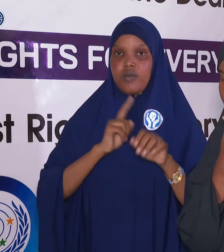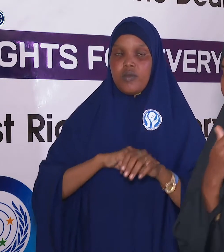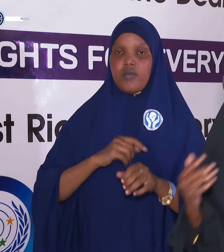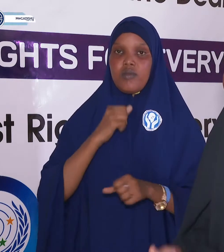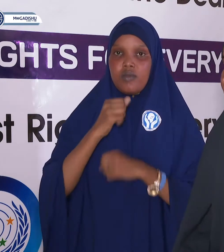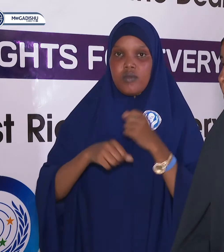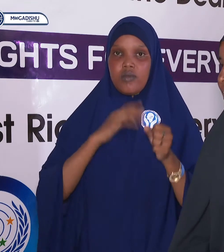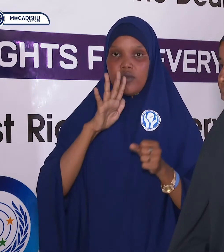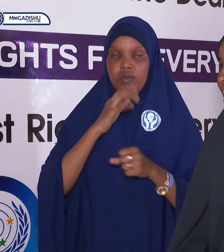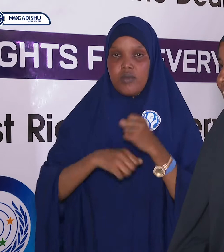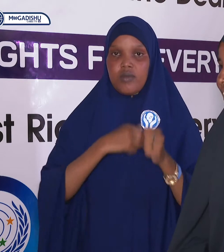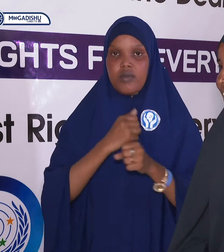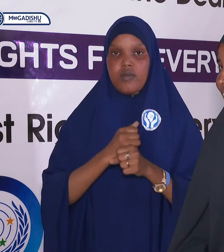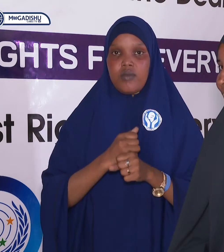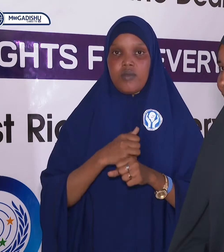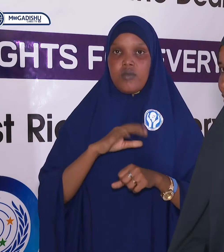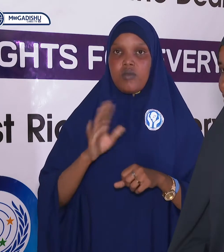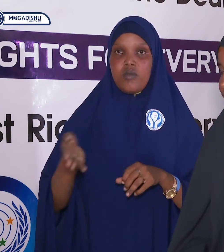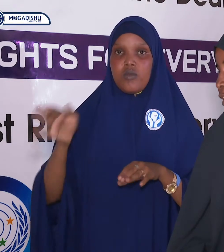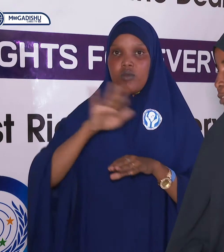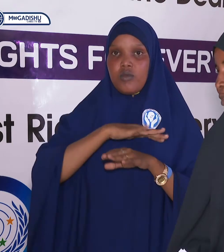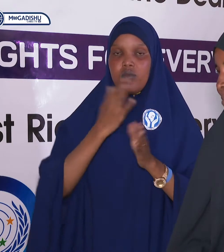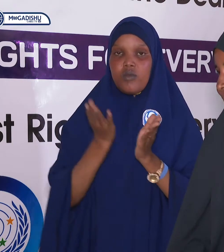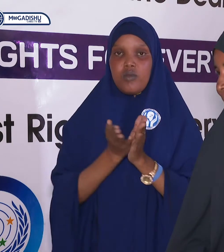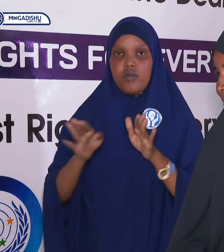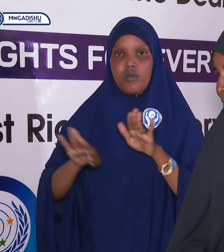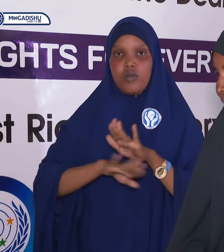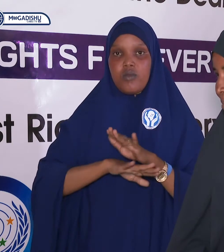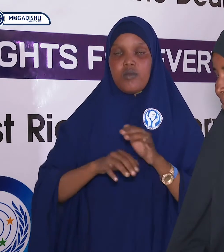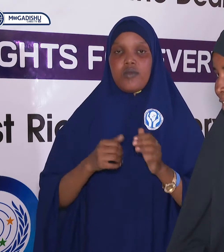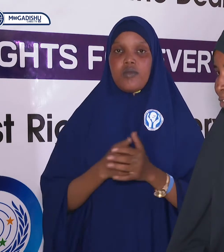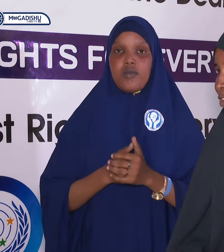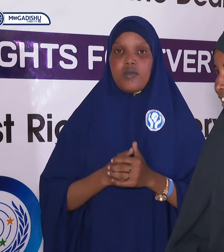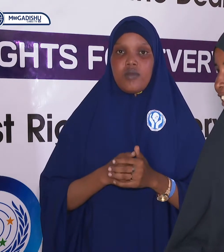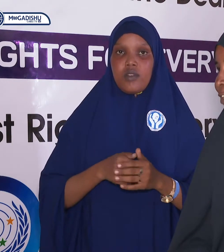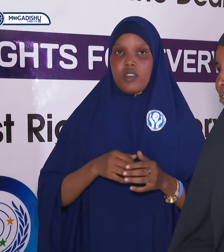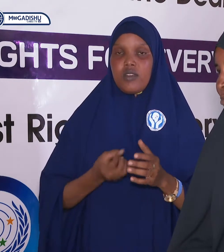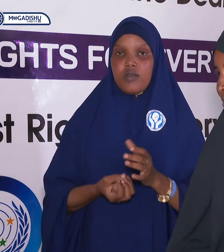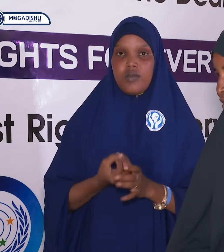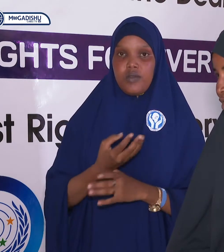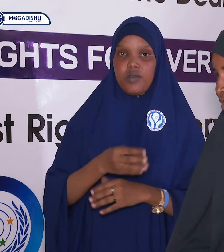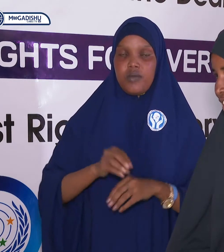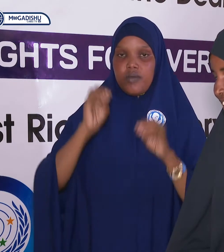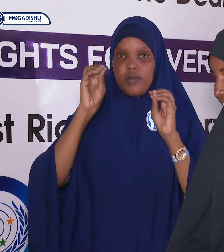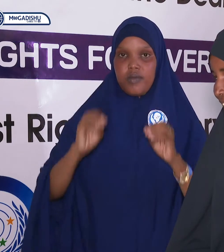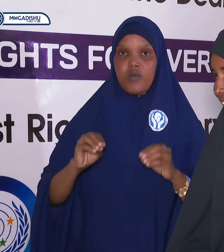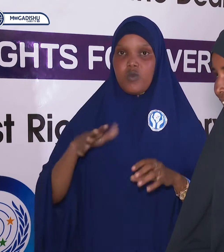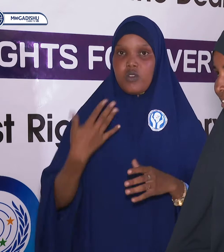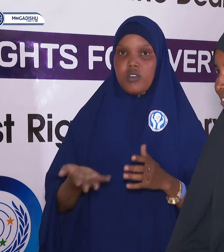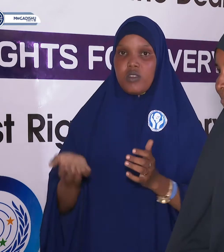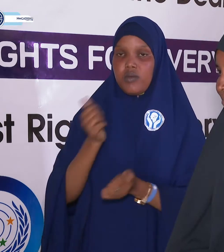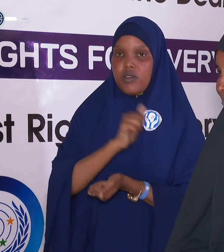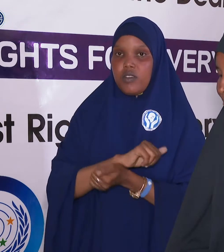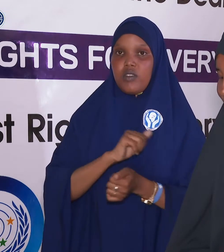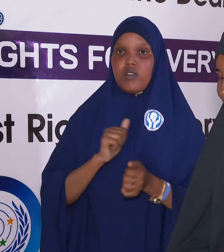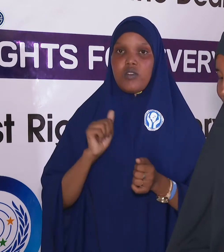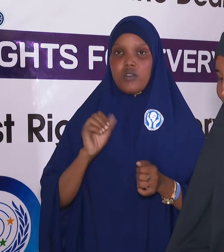hoose, balse waxaan rajaynaynaa inaan soo saari doono macalimiin wax ka bedel doona jiilka cusub ee soo socda insha allah.